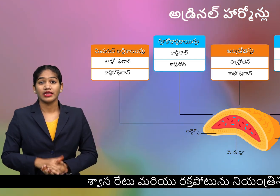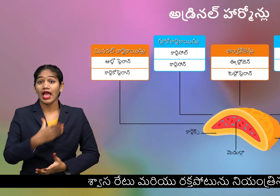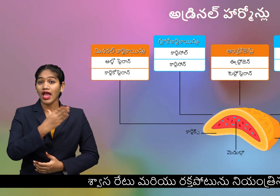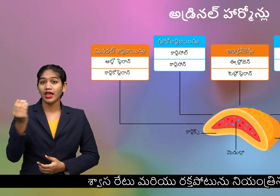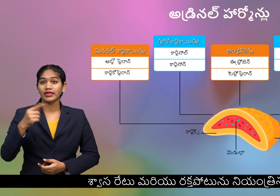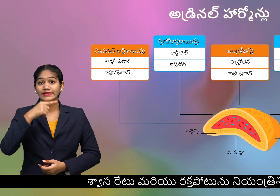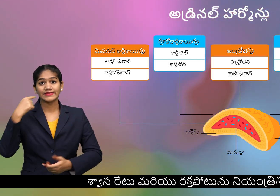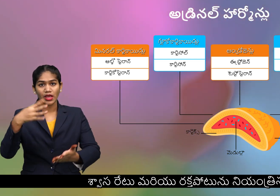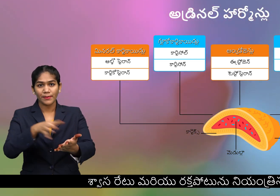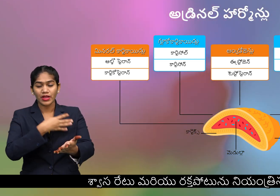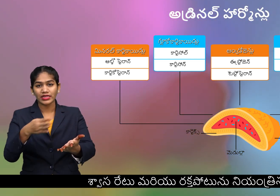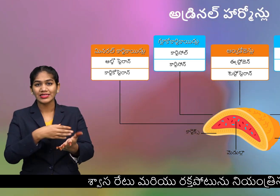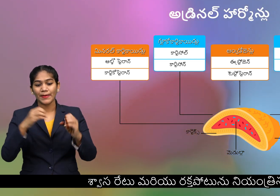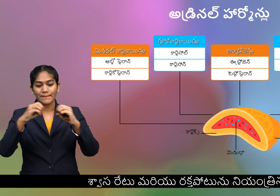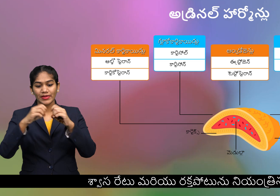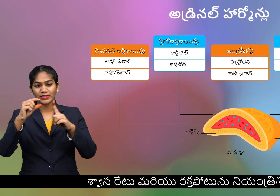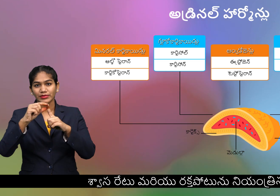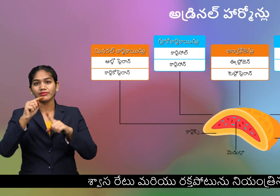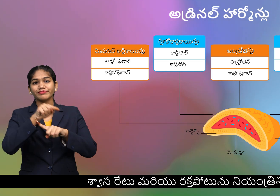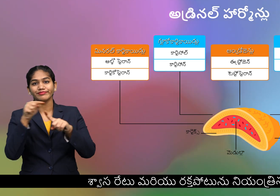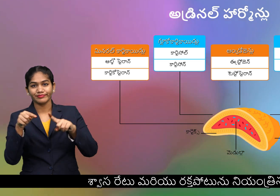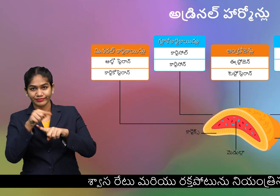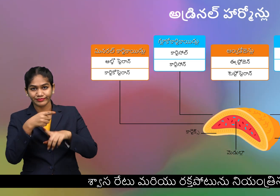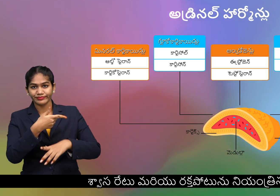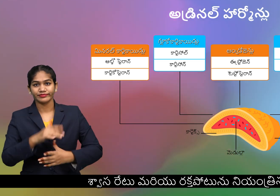శ్వాస రేటు మరియు రక్తపోటును నియంత్రిస్తుంది.